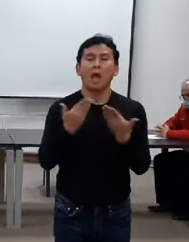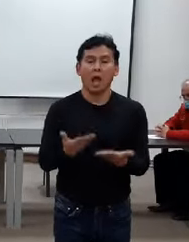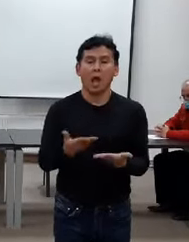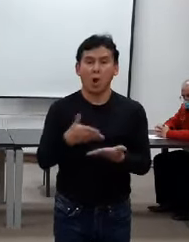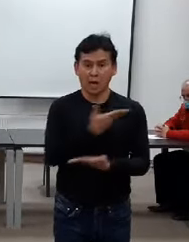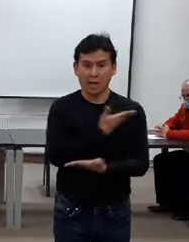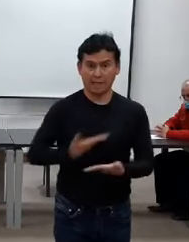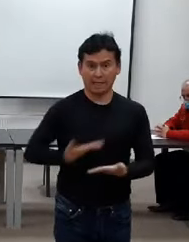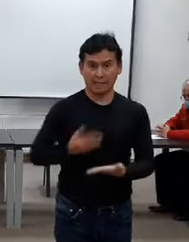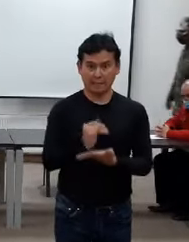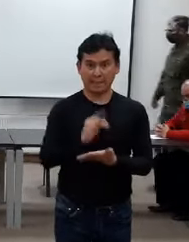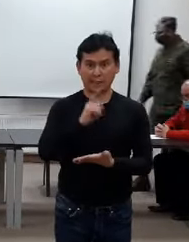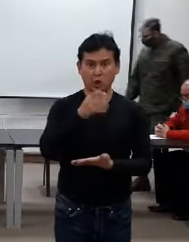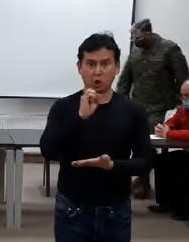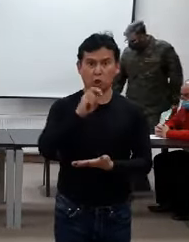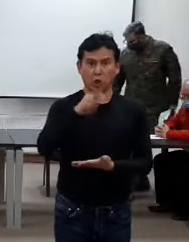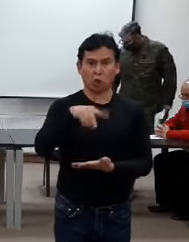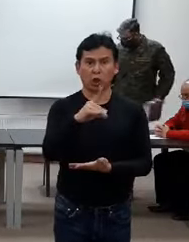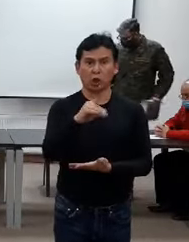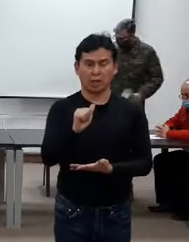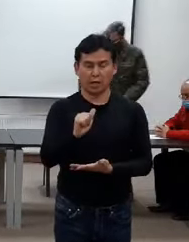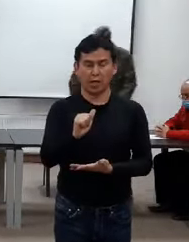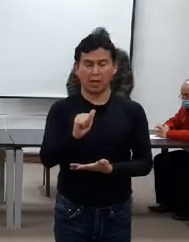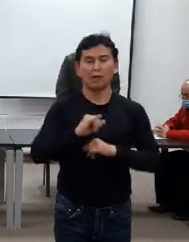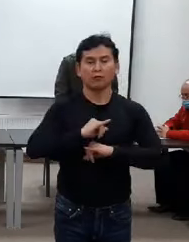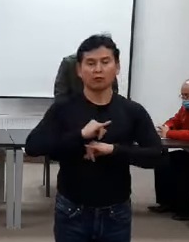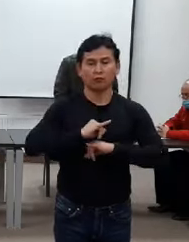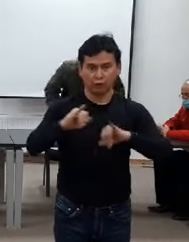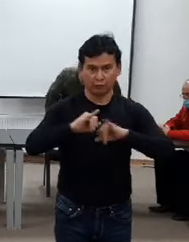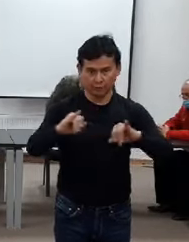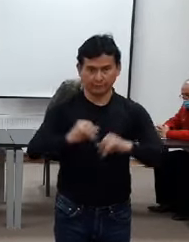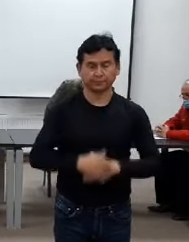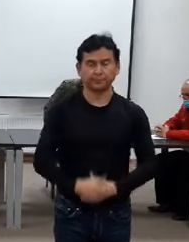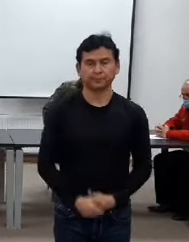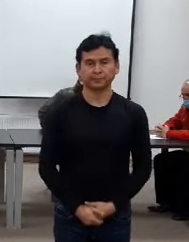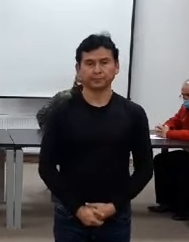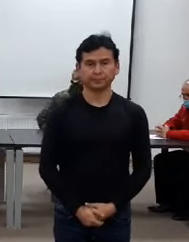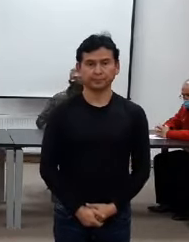regional, la señora Yoconda Navarrete Ratia, para que entregue su reporte diario.